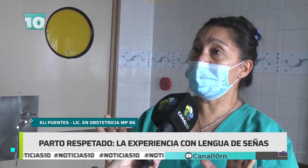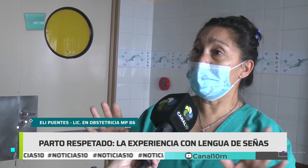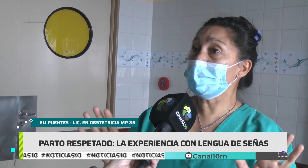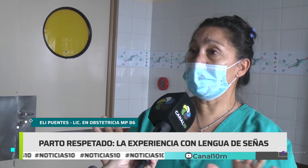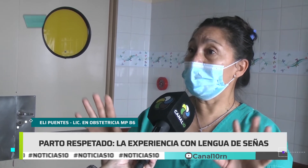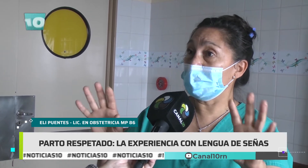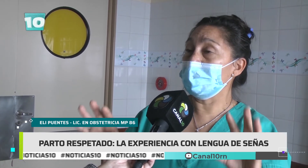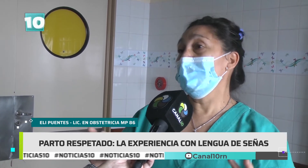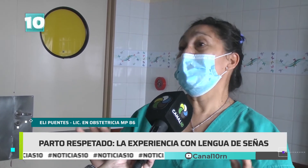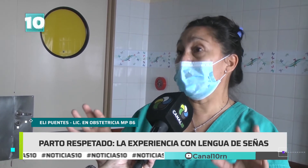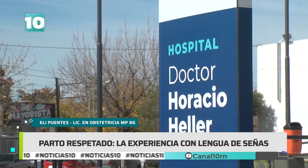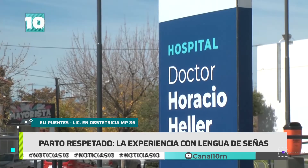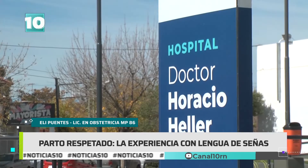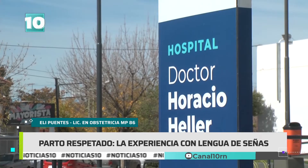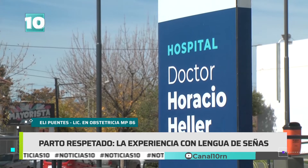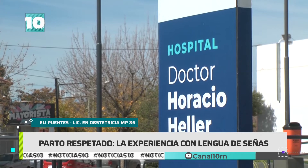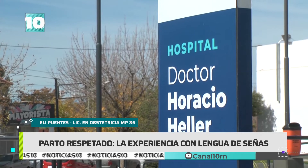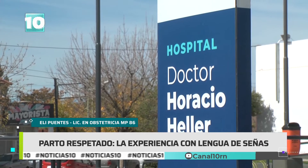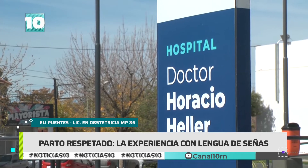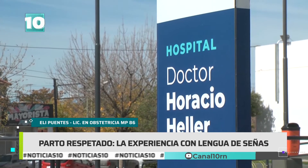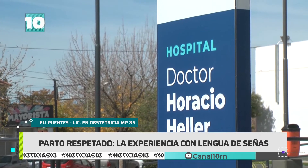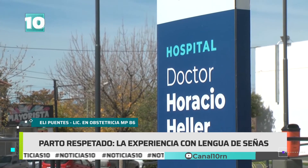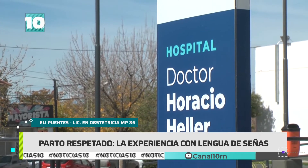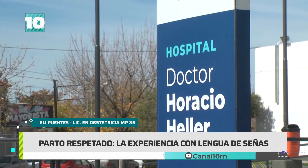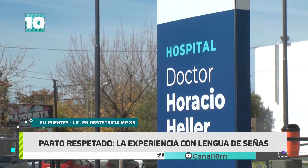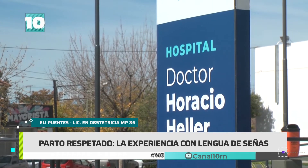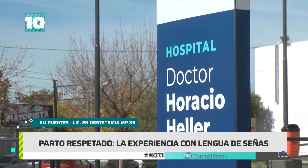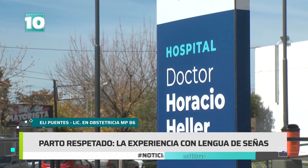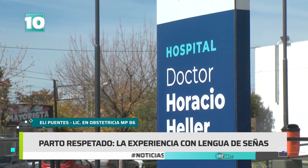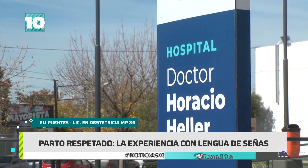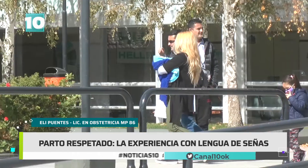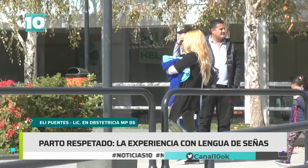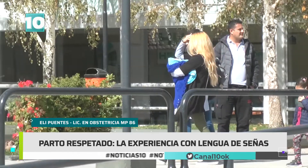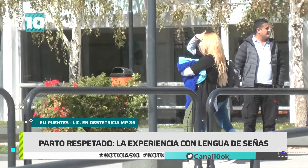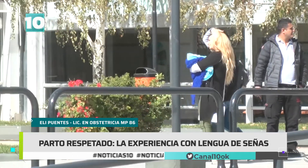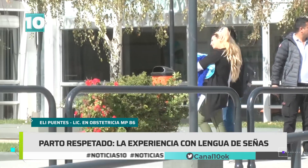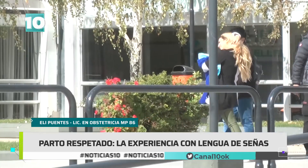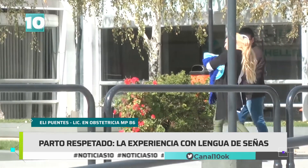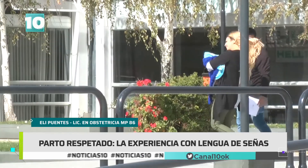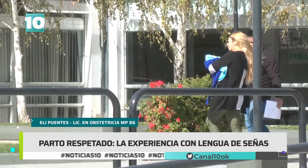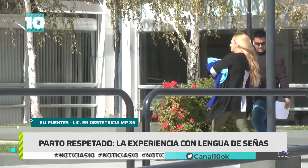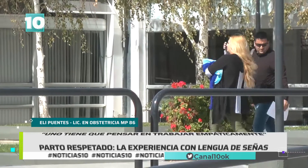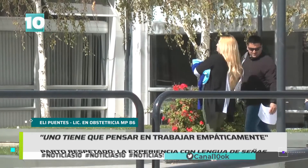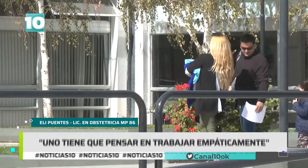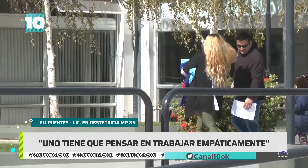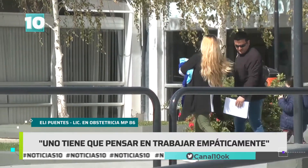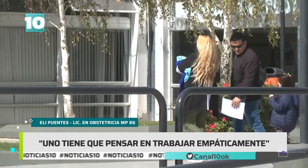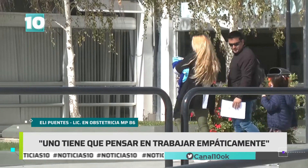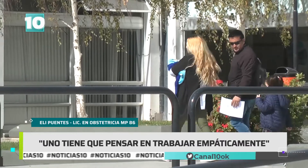también deberíamos ir de a poco aplicándolo a nuestras instituciones. Así que la alegría es esa, ¿no? Poder que la